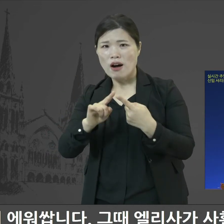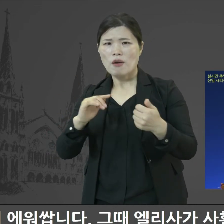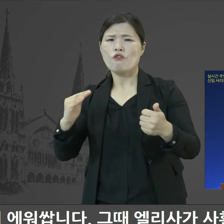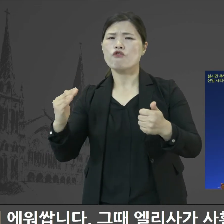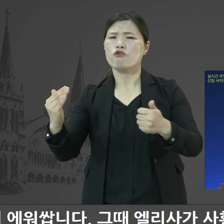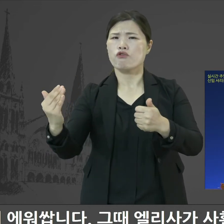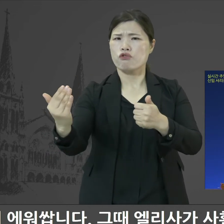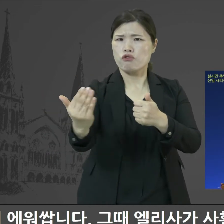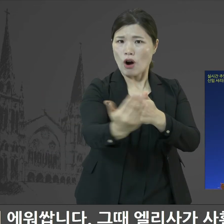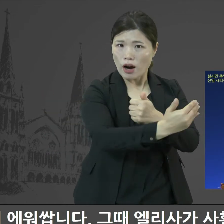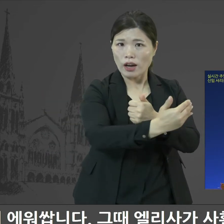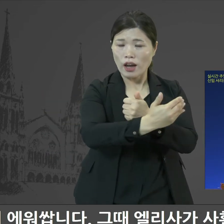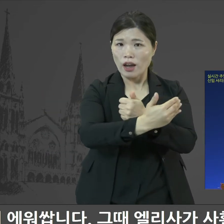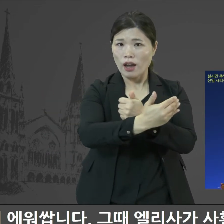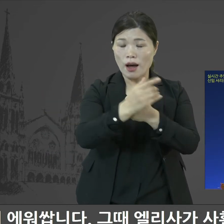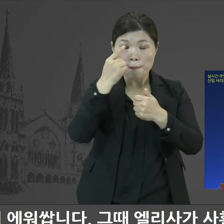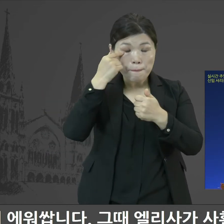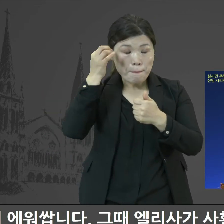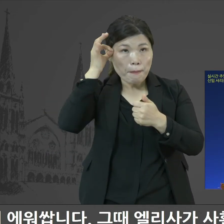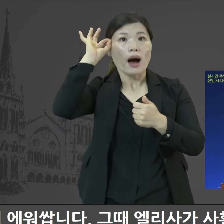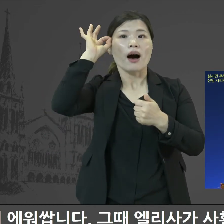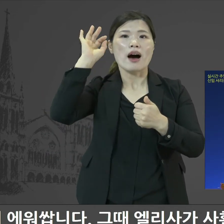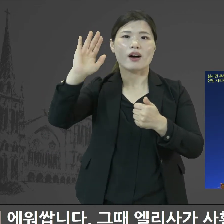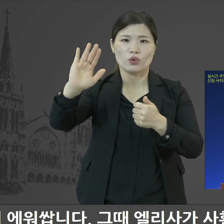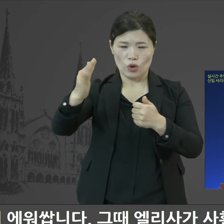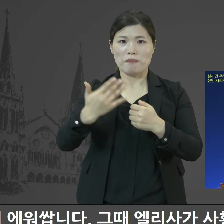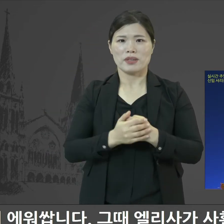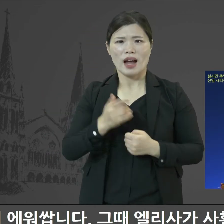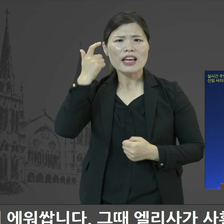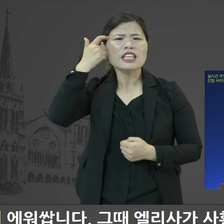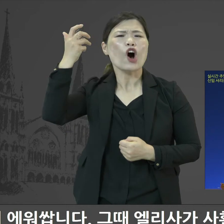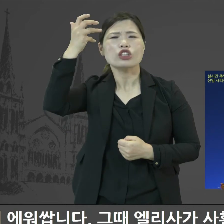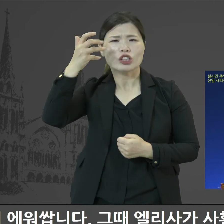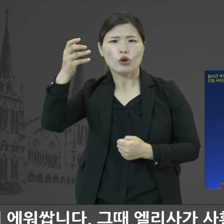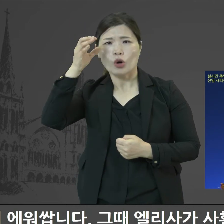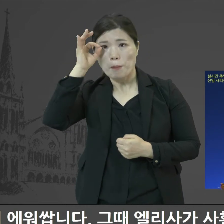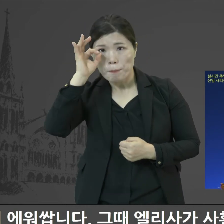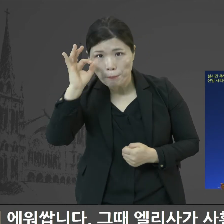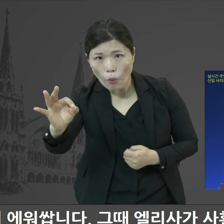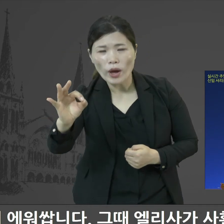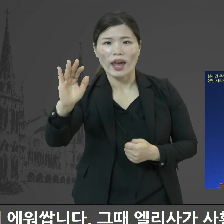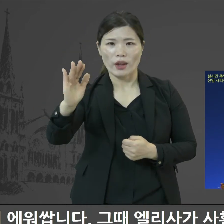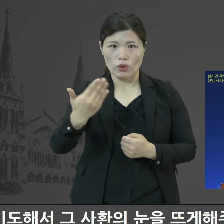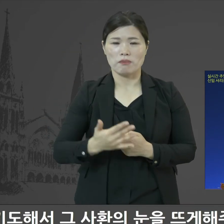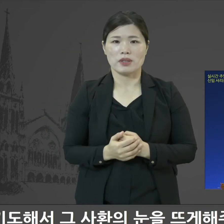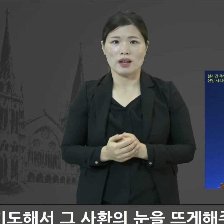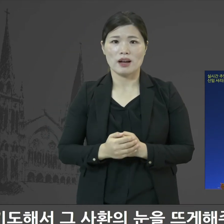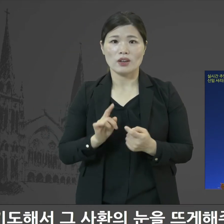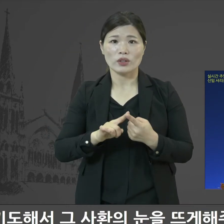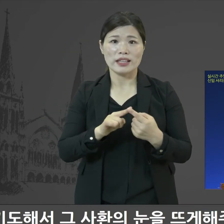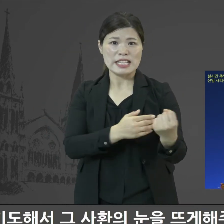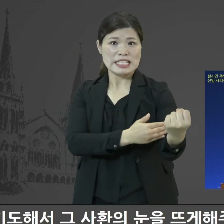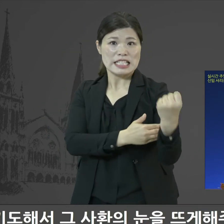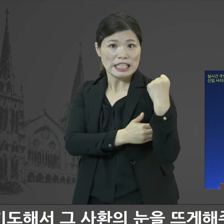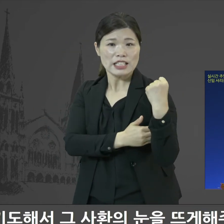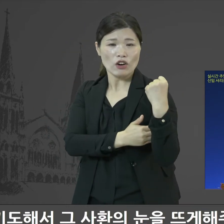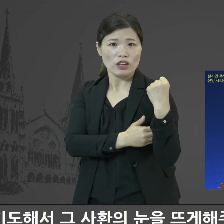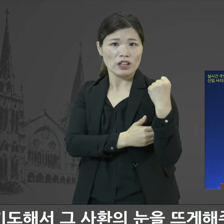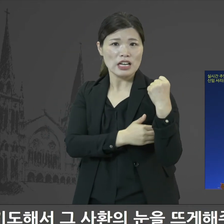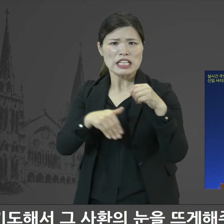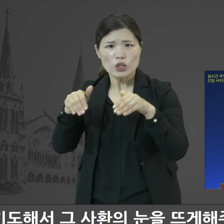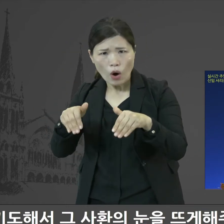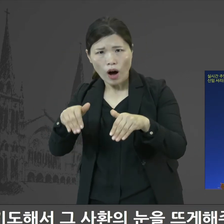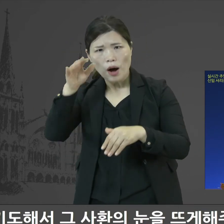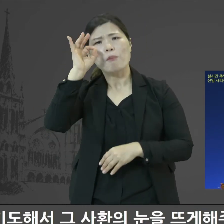됩니다. 눈이 떠진 거죠. 영적 세계를 본 것이죠. 영적인 그 능력의 강력함을 그가 보게 된